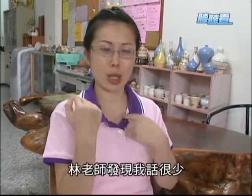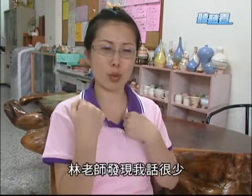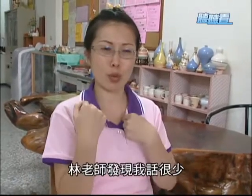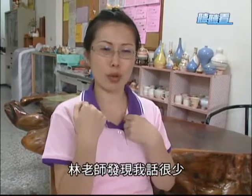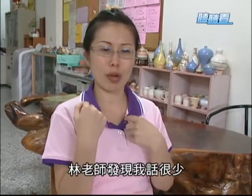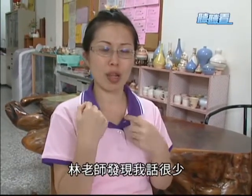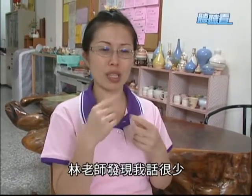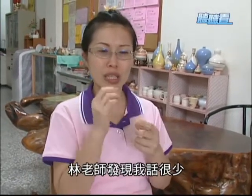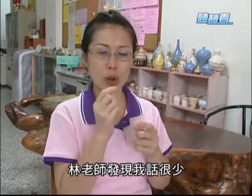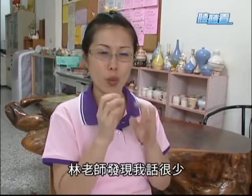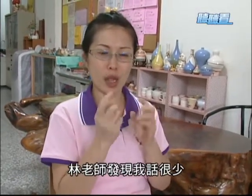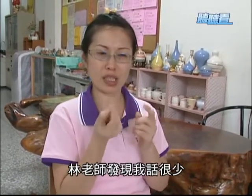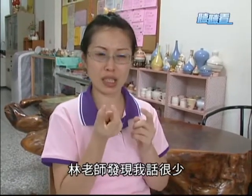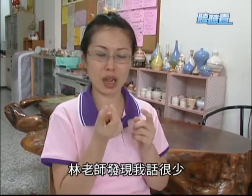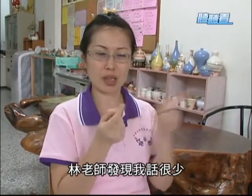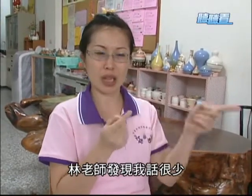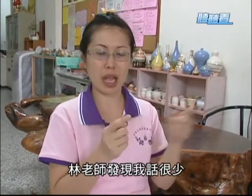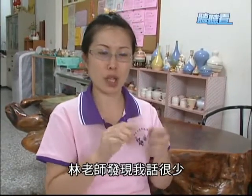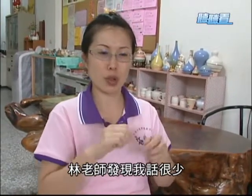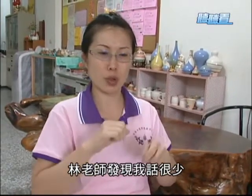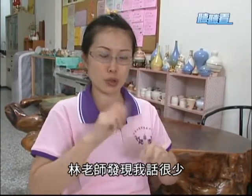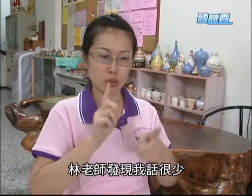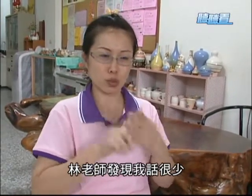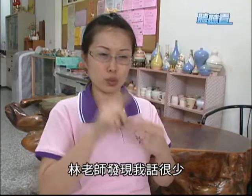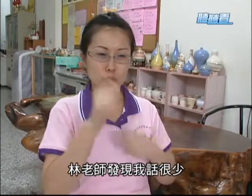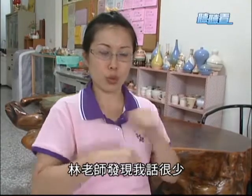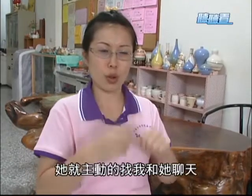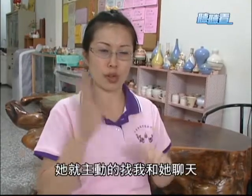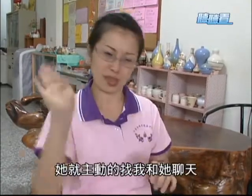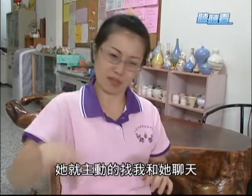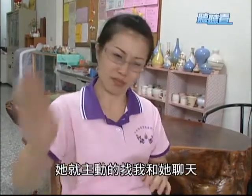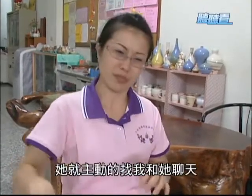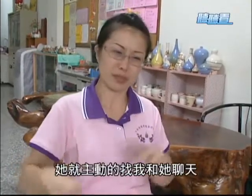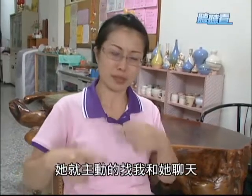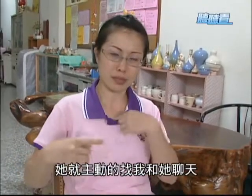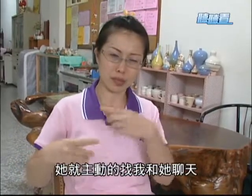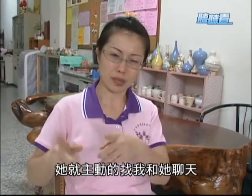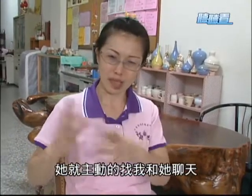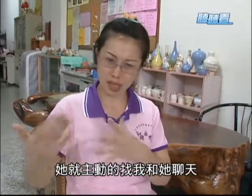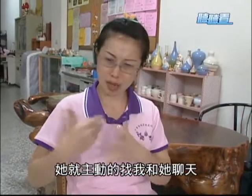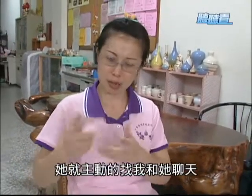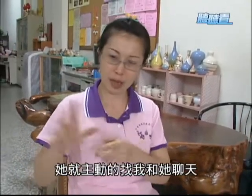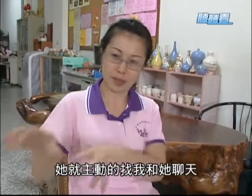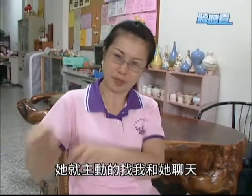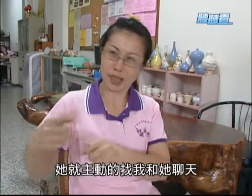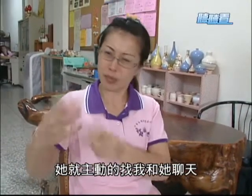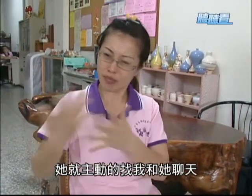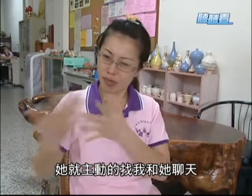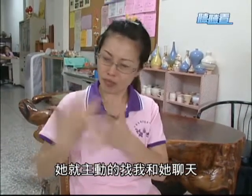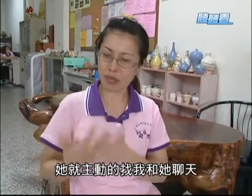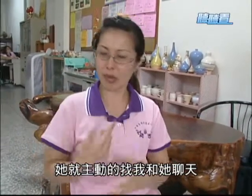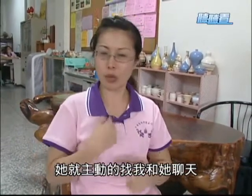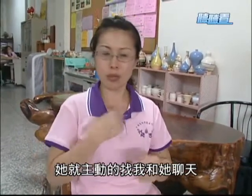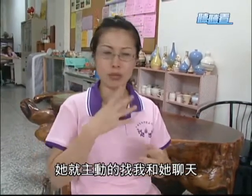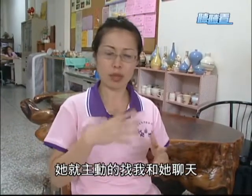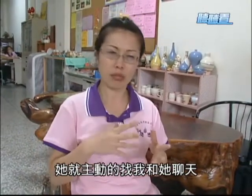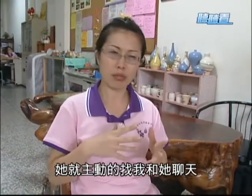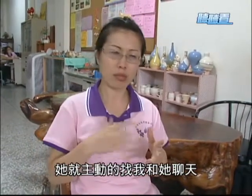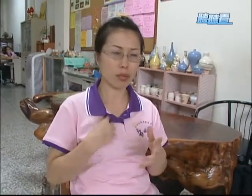发现我话很少，他就主动的找我和他聊天，我也没